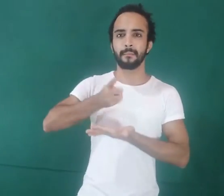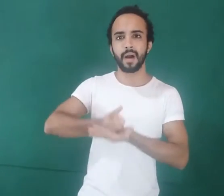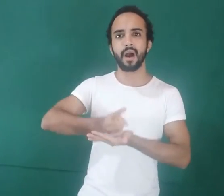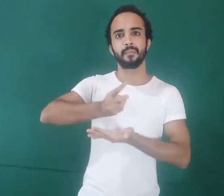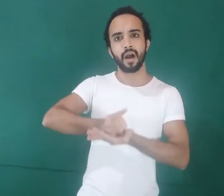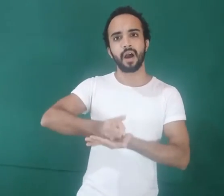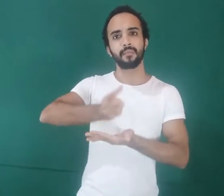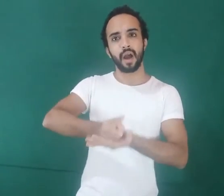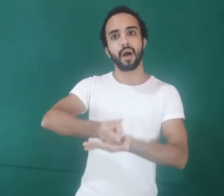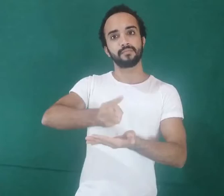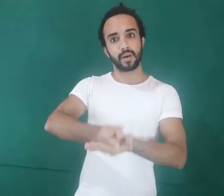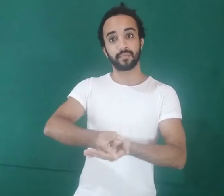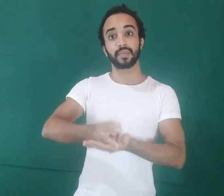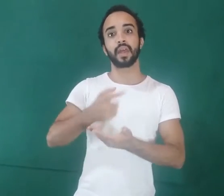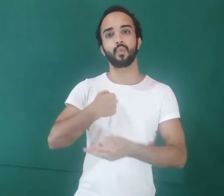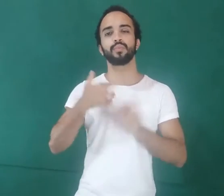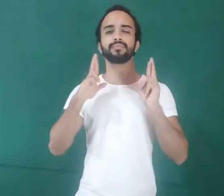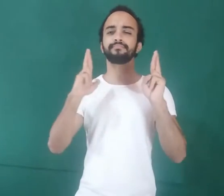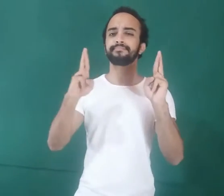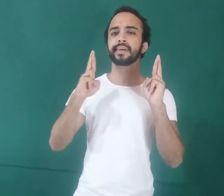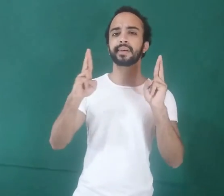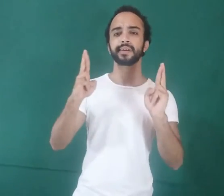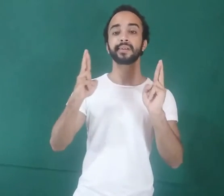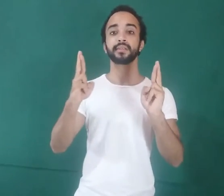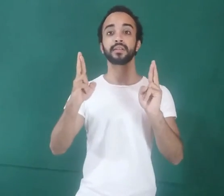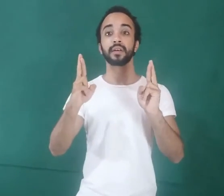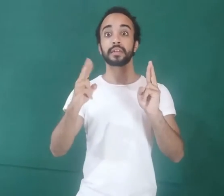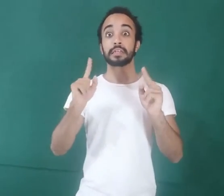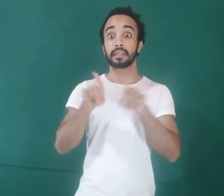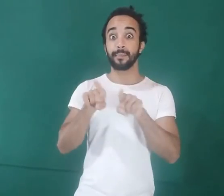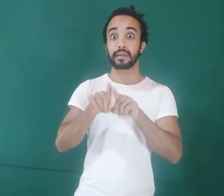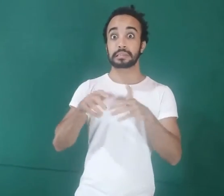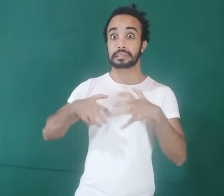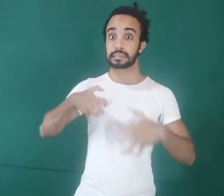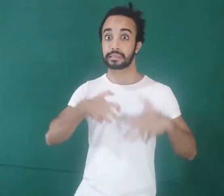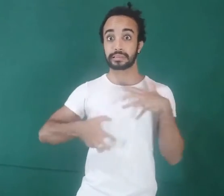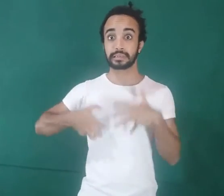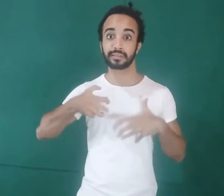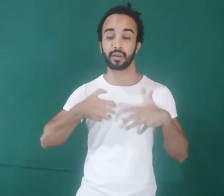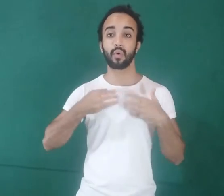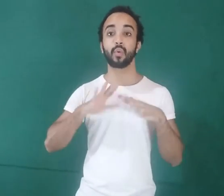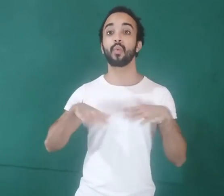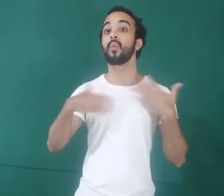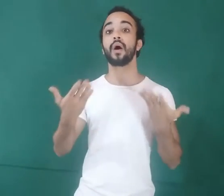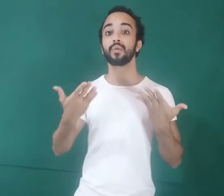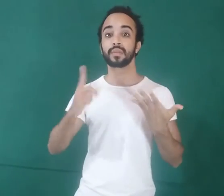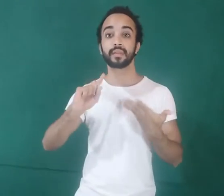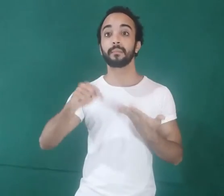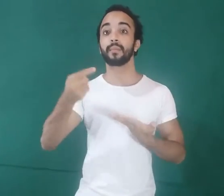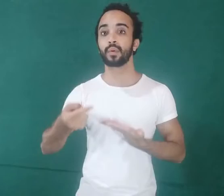aí eu também fico naquele misto de esperança versus desespero do qual vai ser esse próximo passo. Tem uma